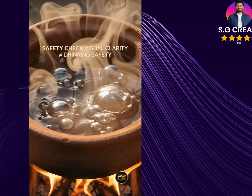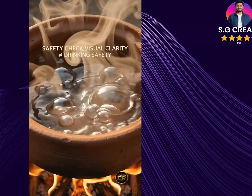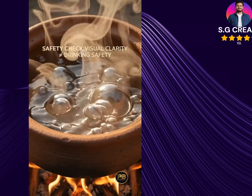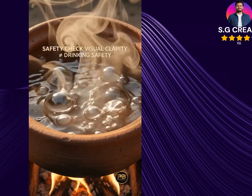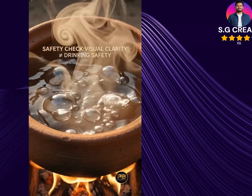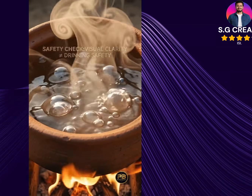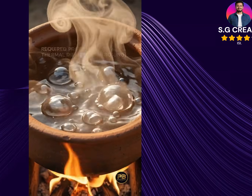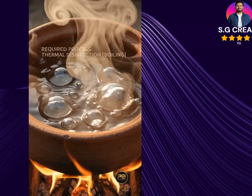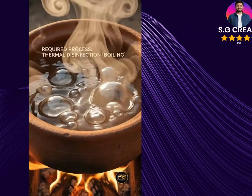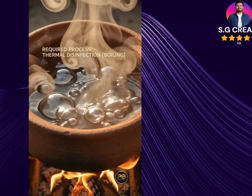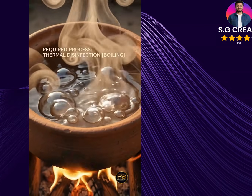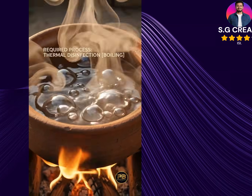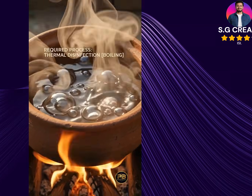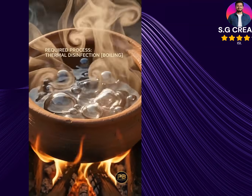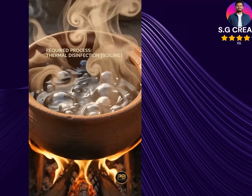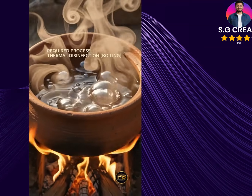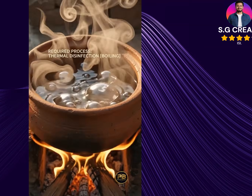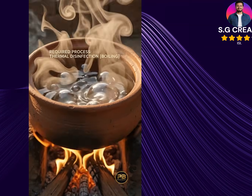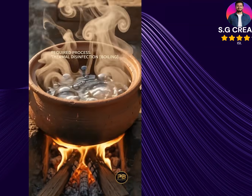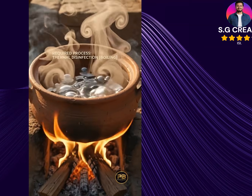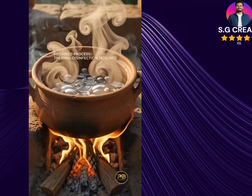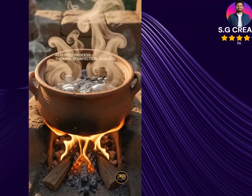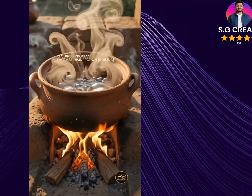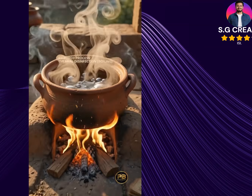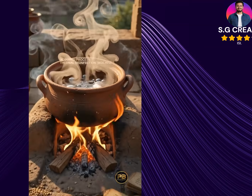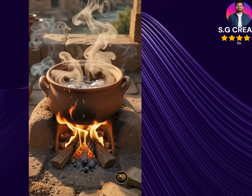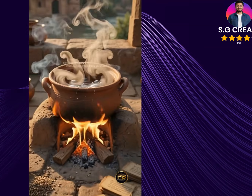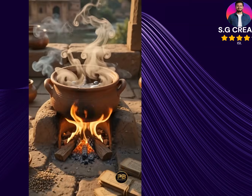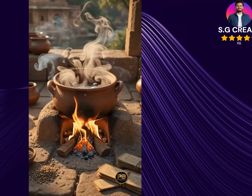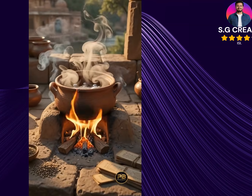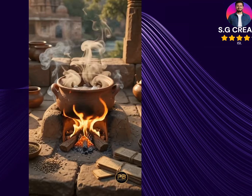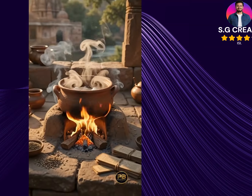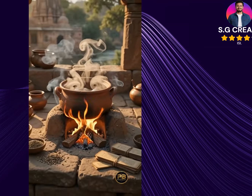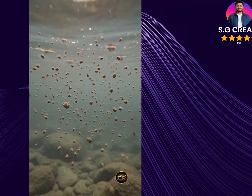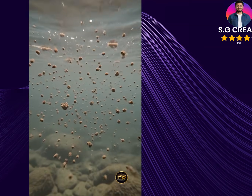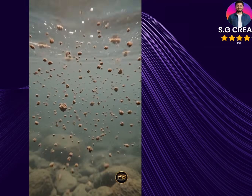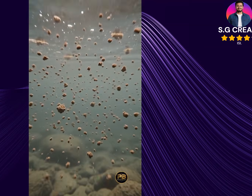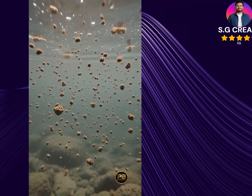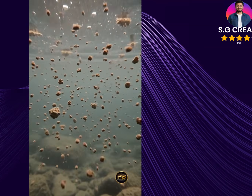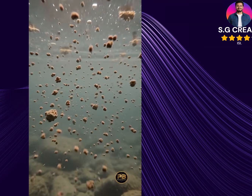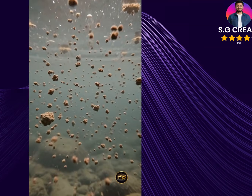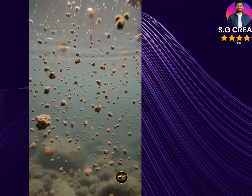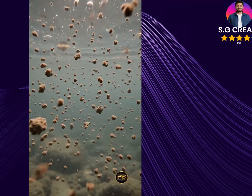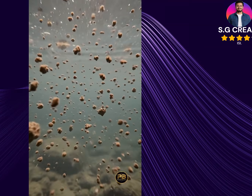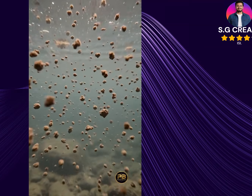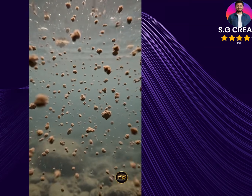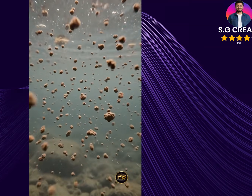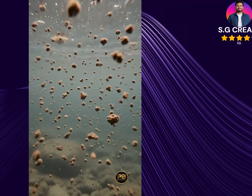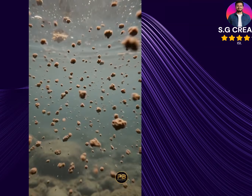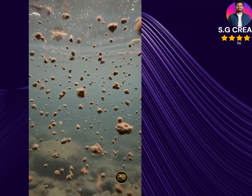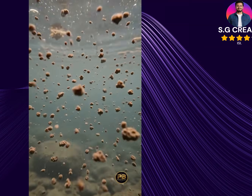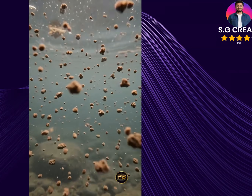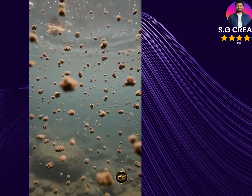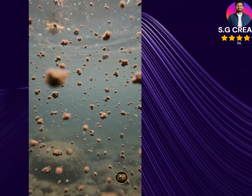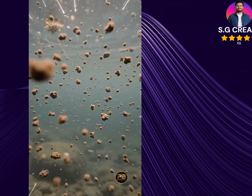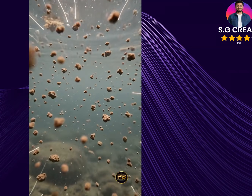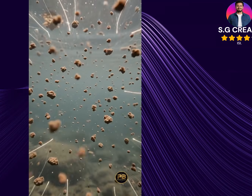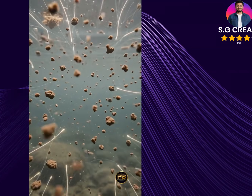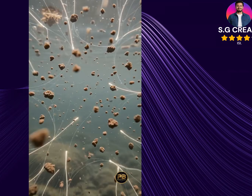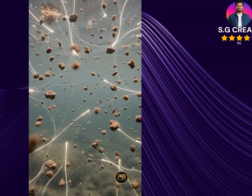के लिए सुरक्षित नहीं होता। उसे उबालना या कीटाणु रहित करना जरूरी है। फिर भी ये तकनीक साबित करती है कि प्राचीन भारत ने प्रकृति की मदद